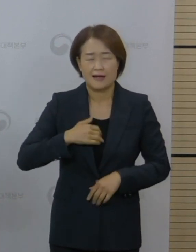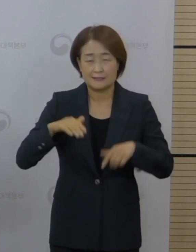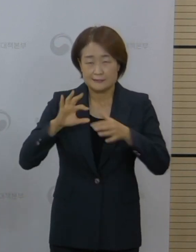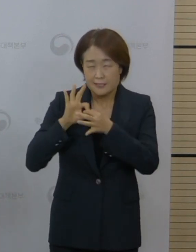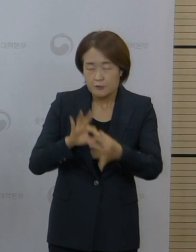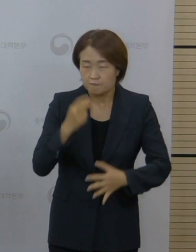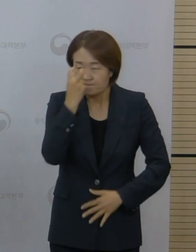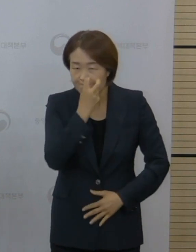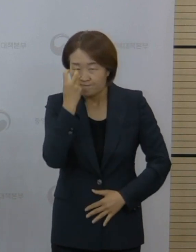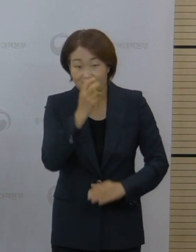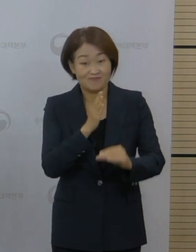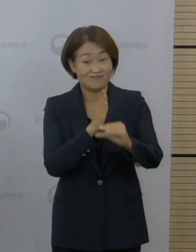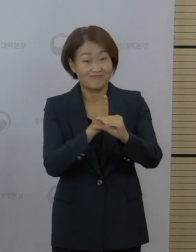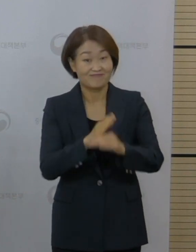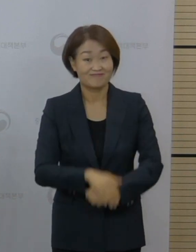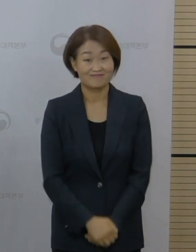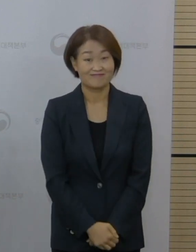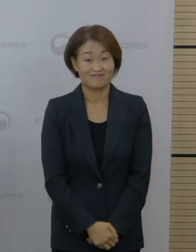모니터링하고 있습니다.